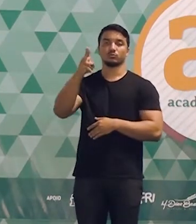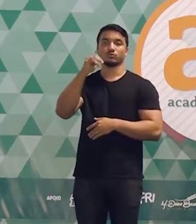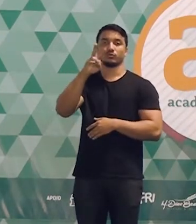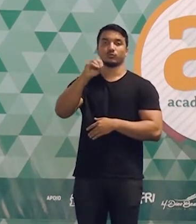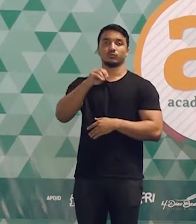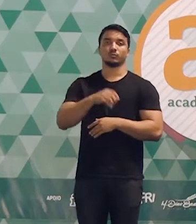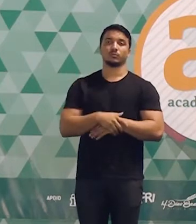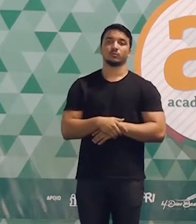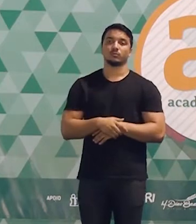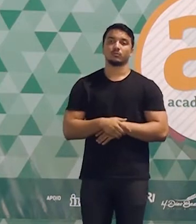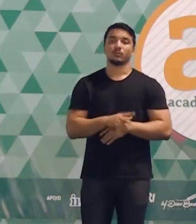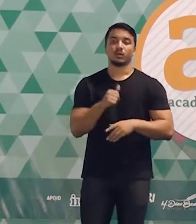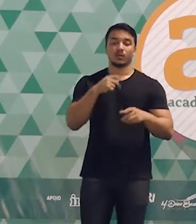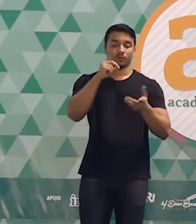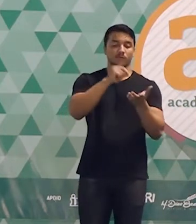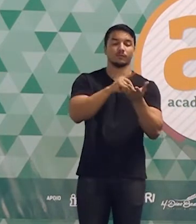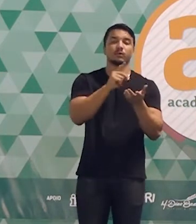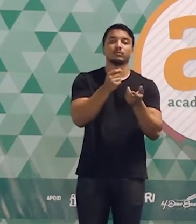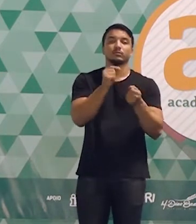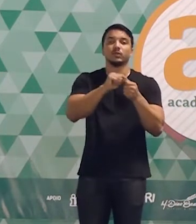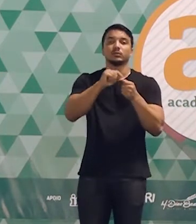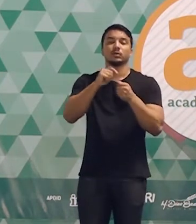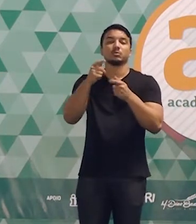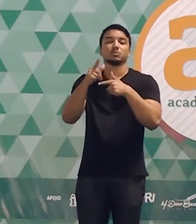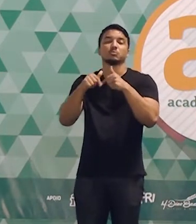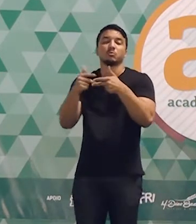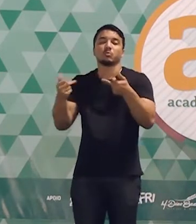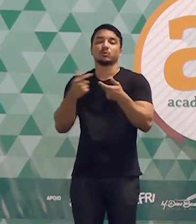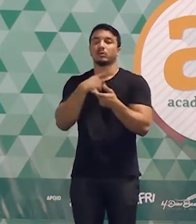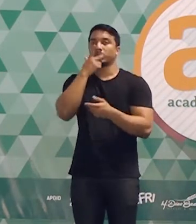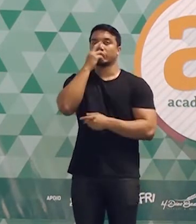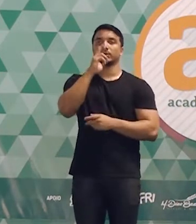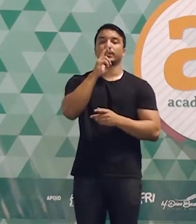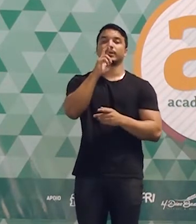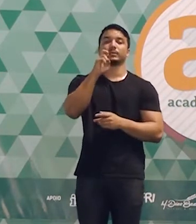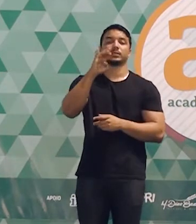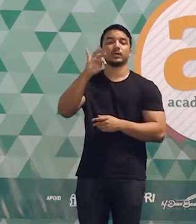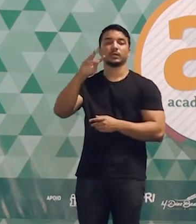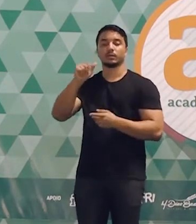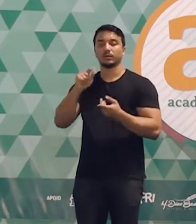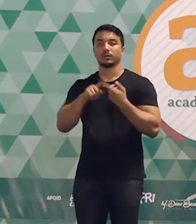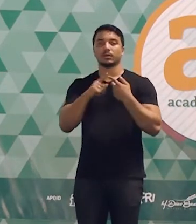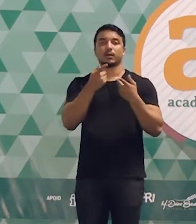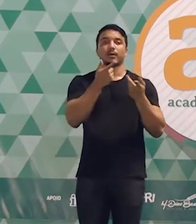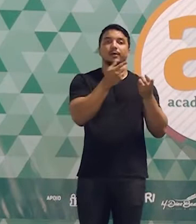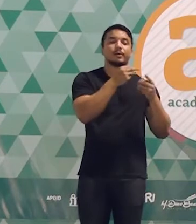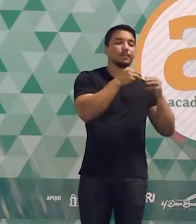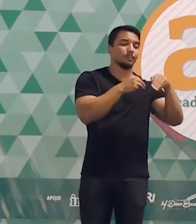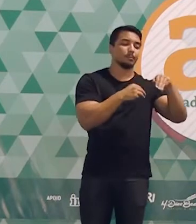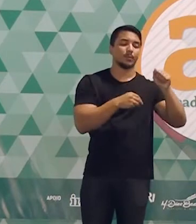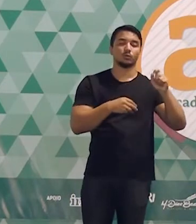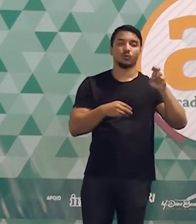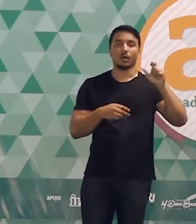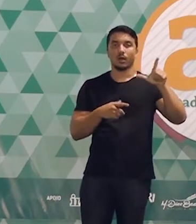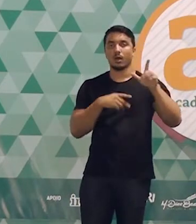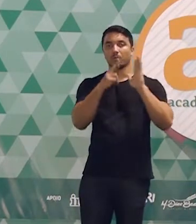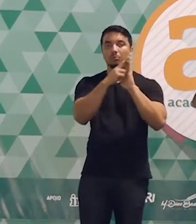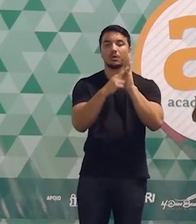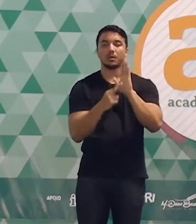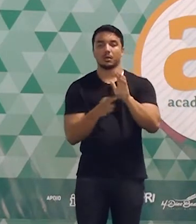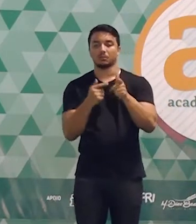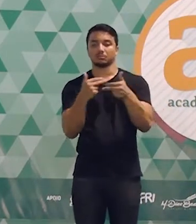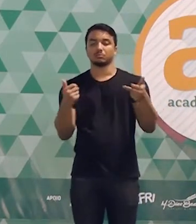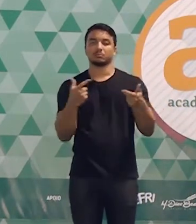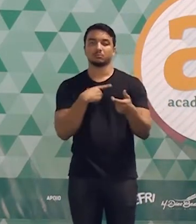o procedimento para a realização de alguma coisa. Uma receita, um manual de instruções, um regulamento,